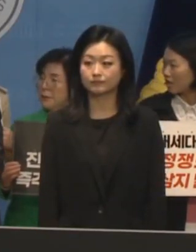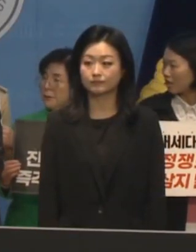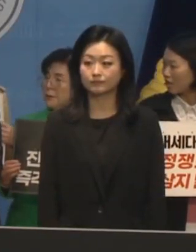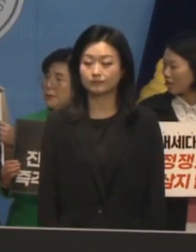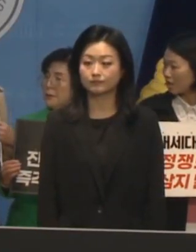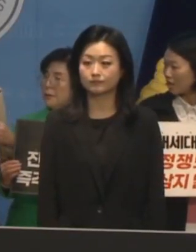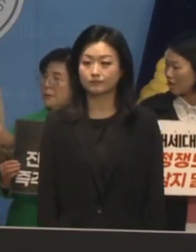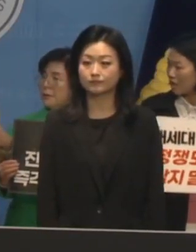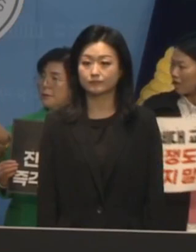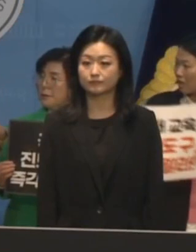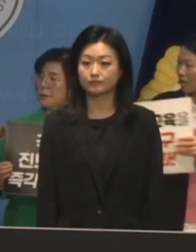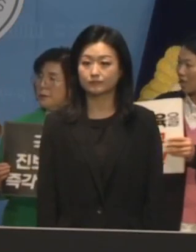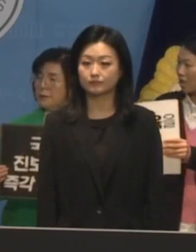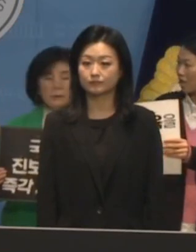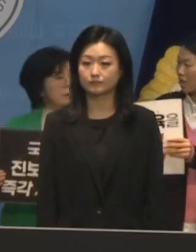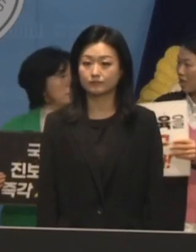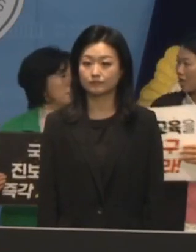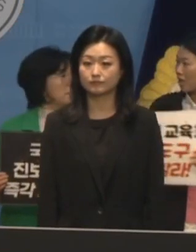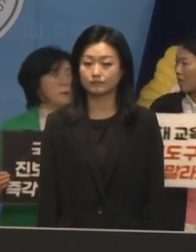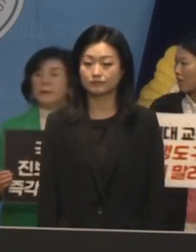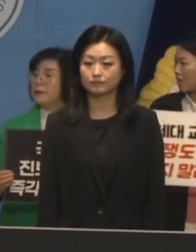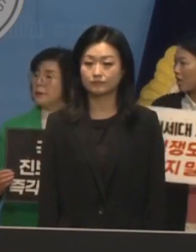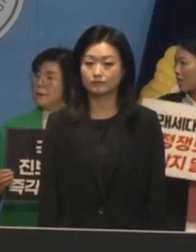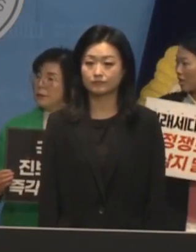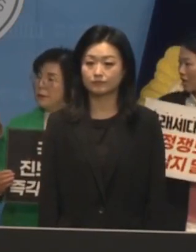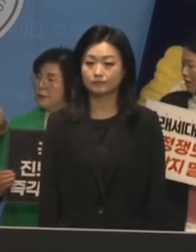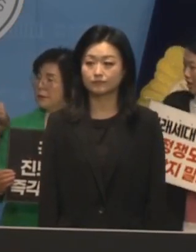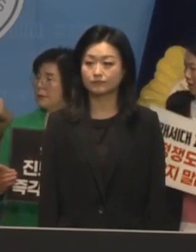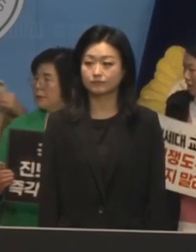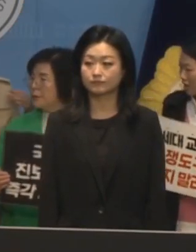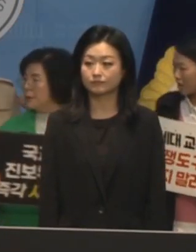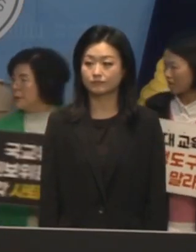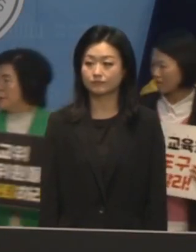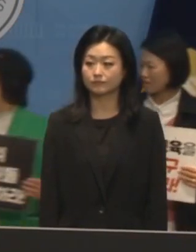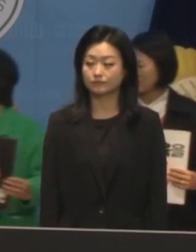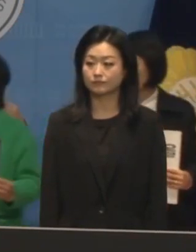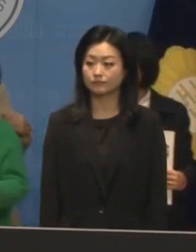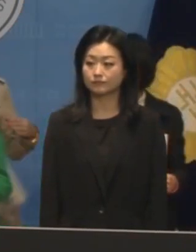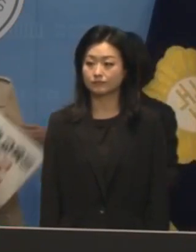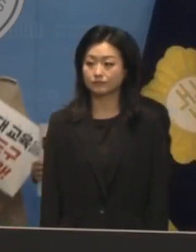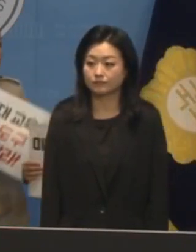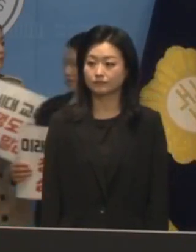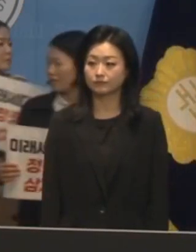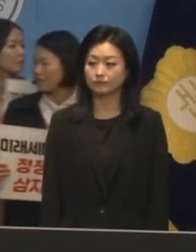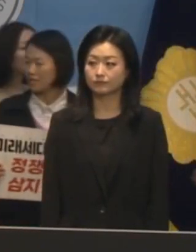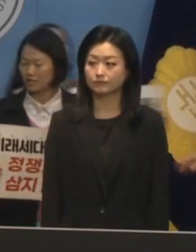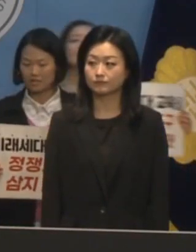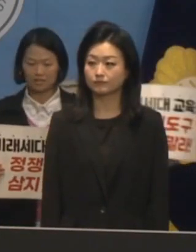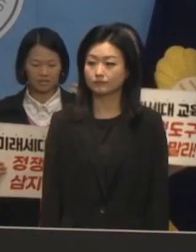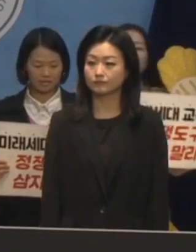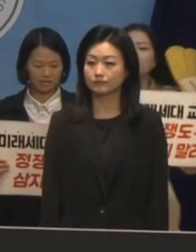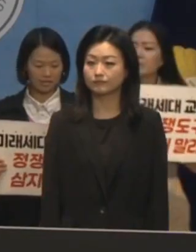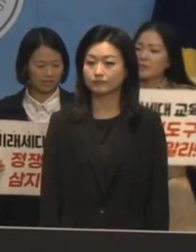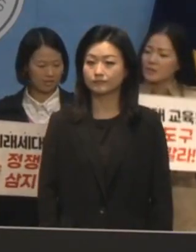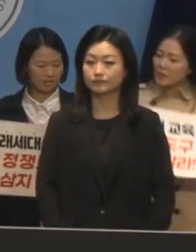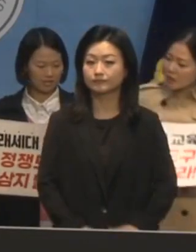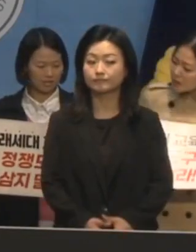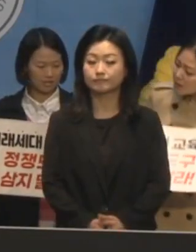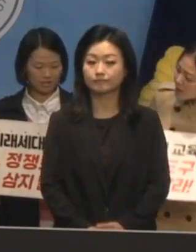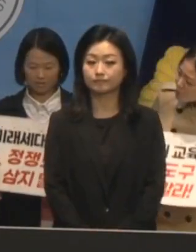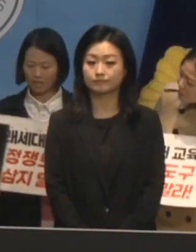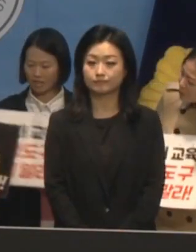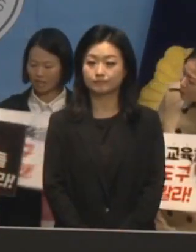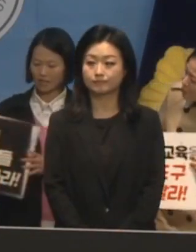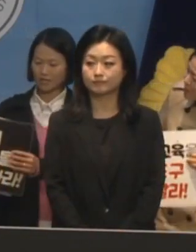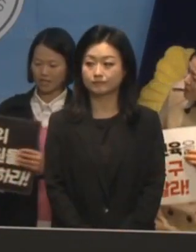요 피켓을 바꾸시고요. 키가 너무 쑥 들어가니까 이렇게 안 보여요. 안 보여요. 요 피켓을 바꾸시고 예.